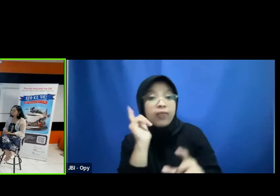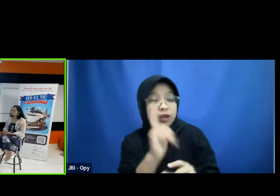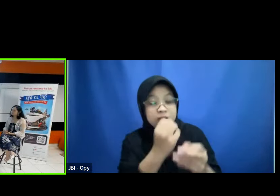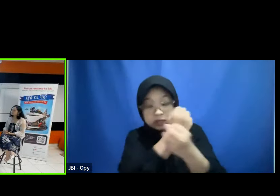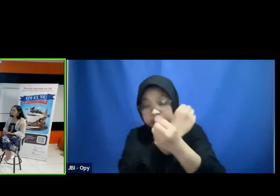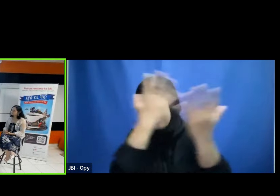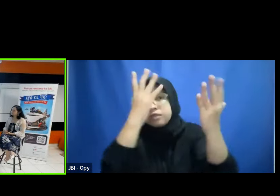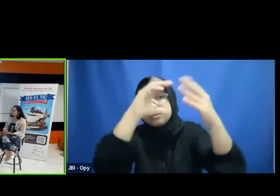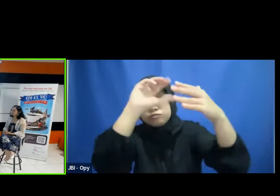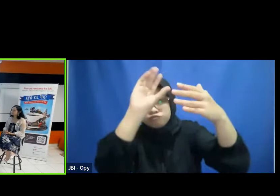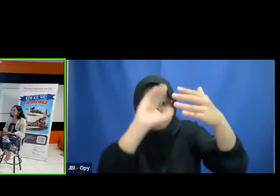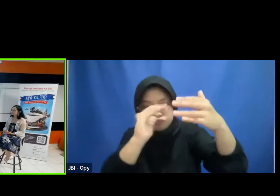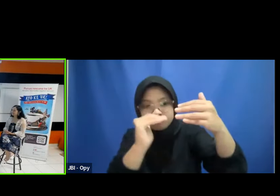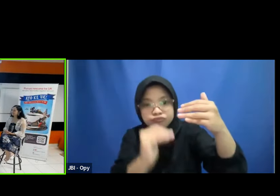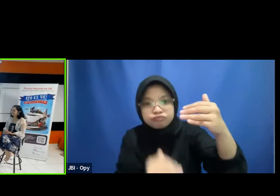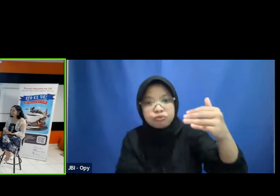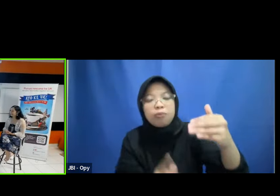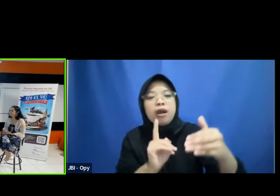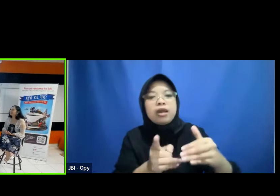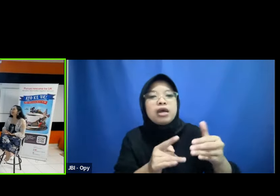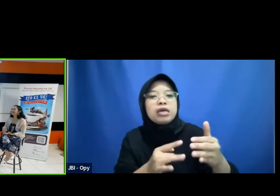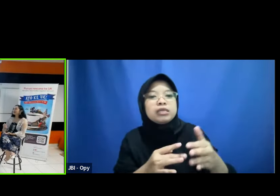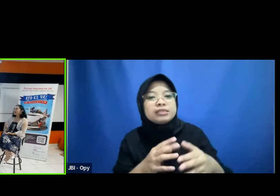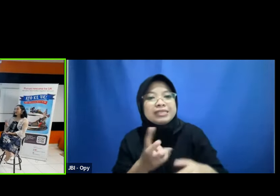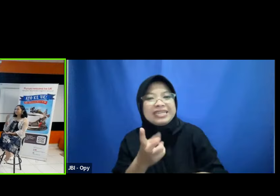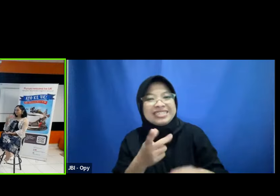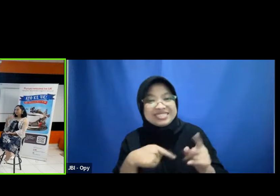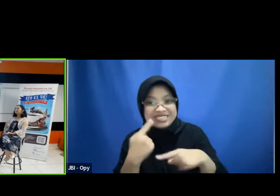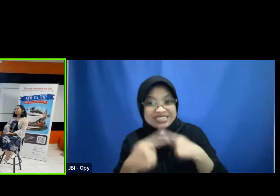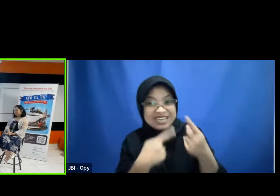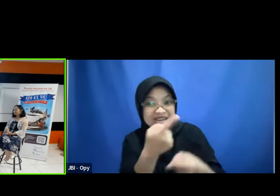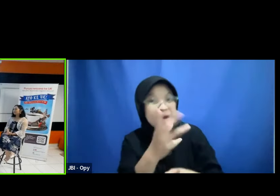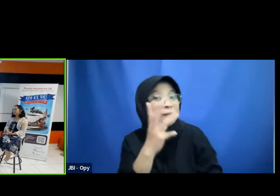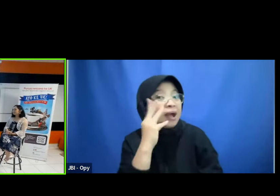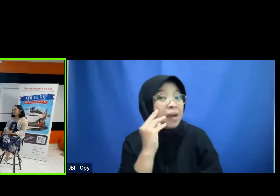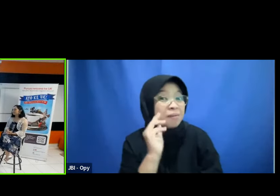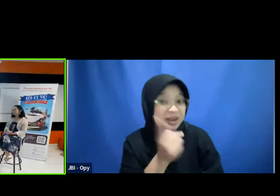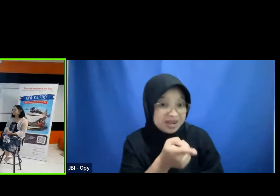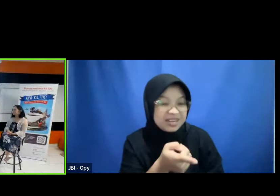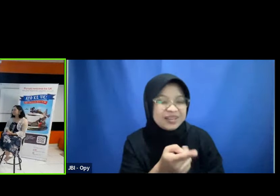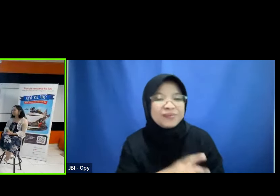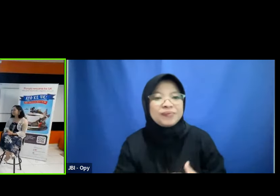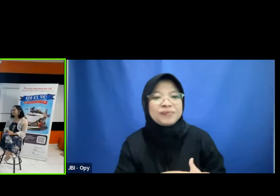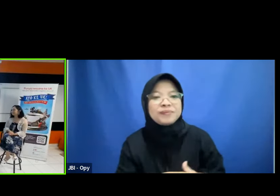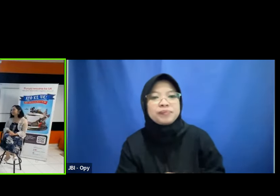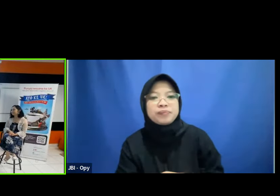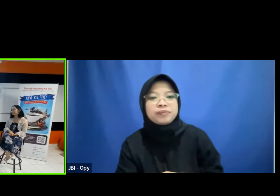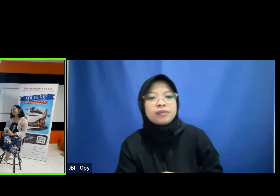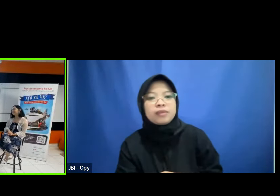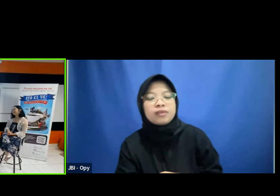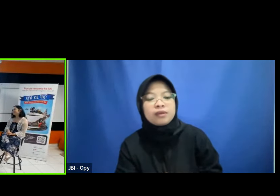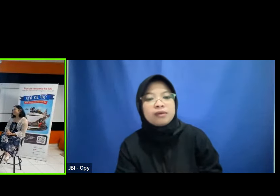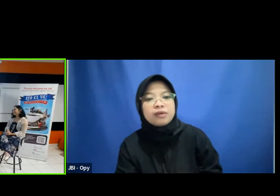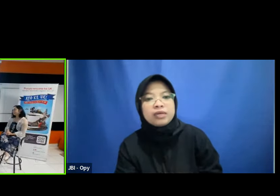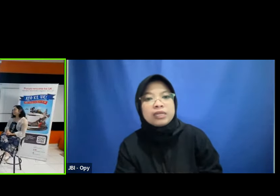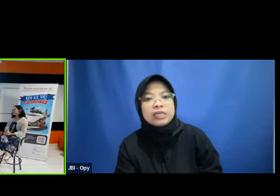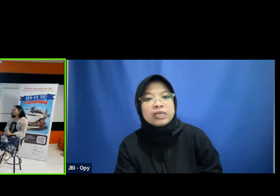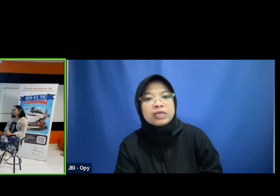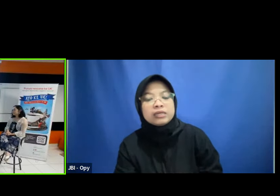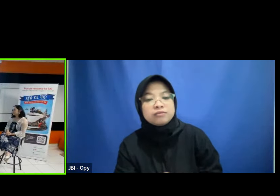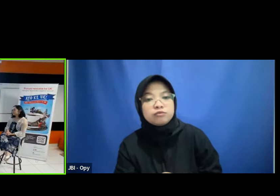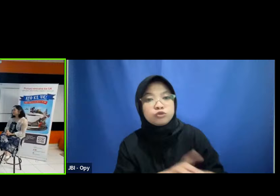eh nanti juga dirimu harus ini cerita nih kan salah satu yang mengalami tapi ee Iya jadi ketika ditanya